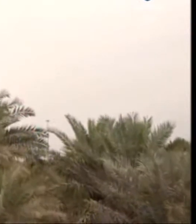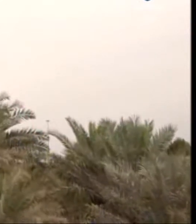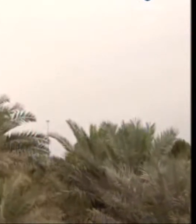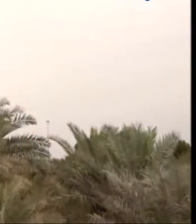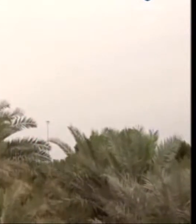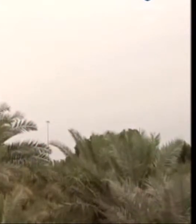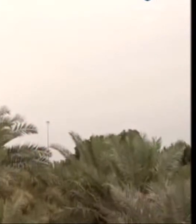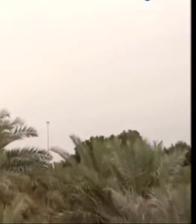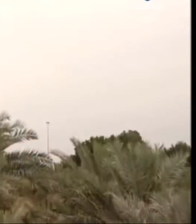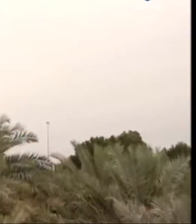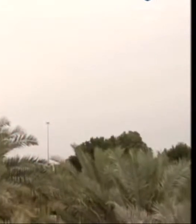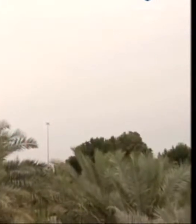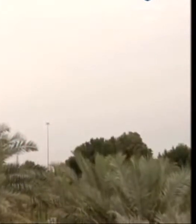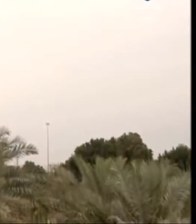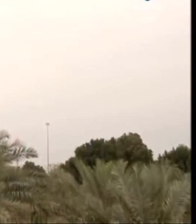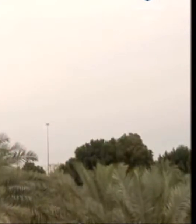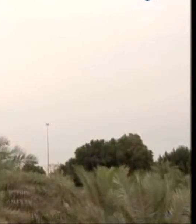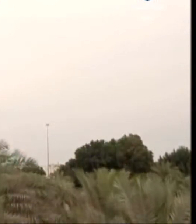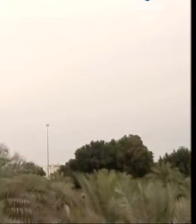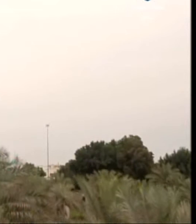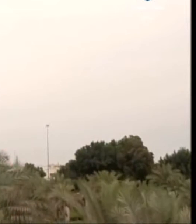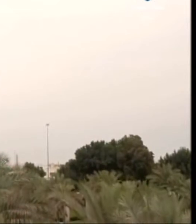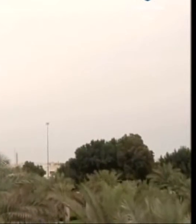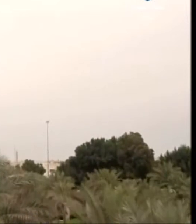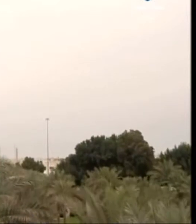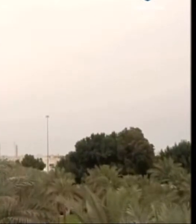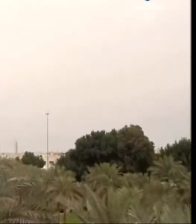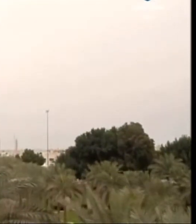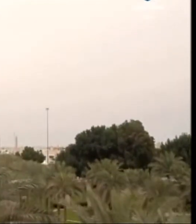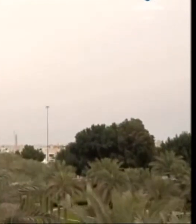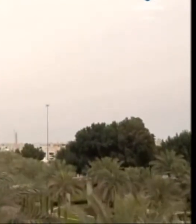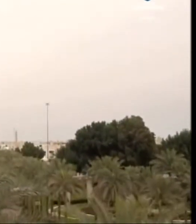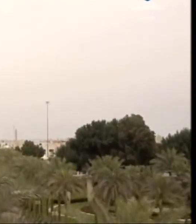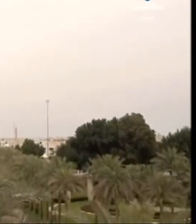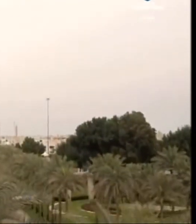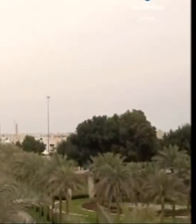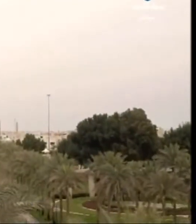وشرق صبحا بعدما كان معتما.